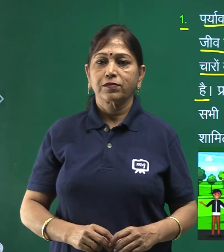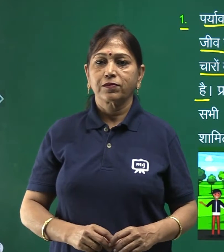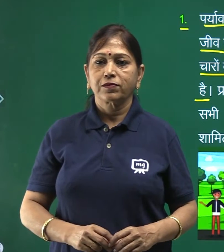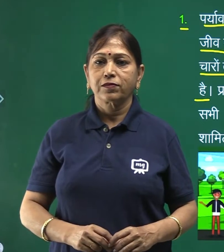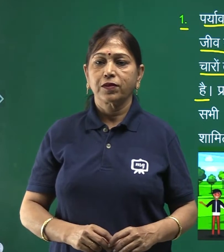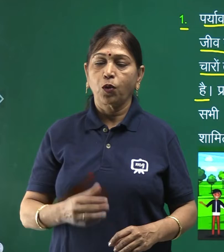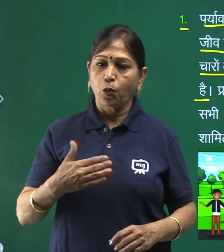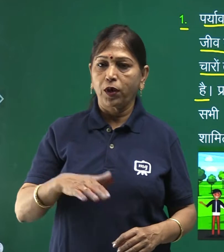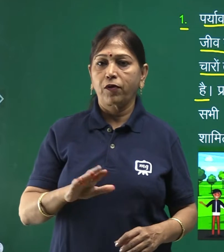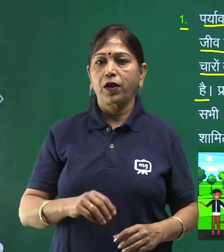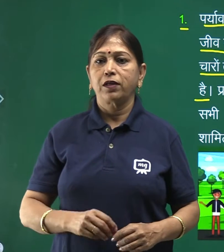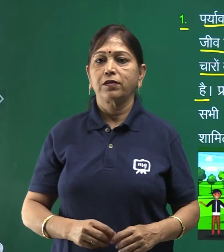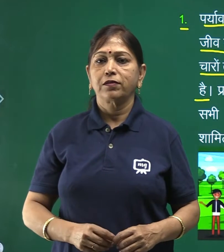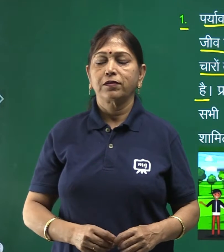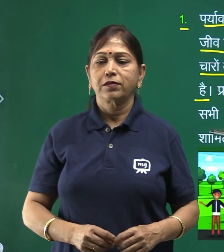होने वाली